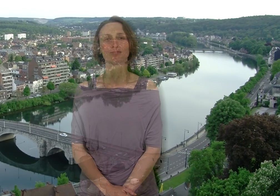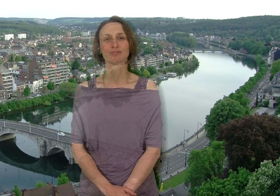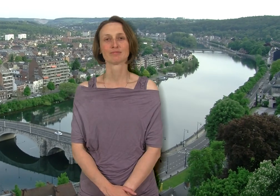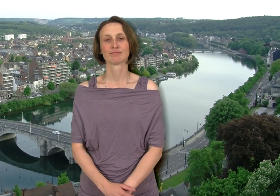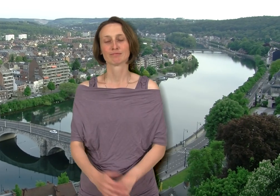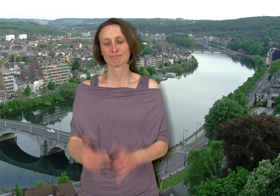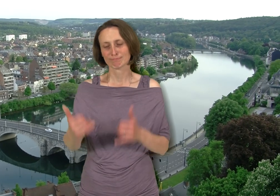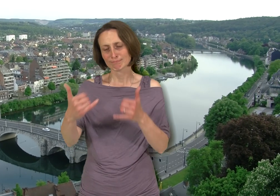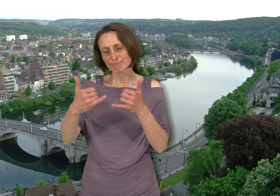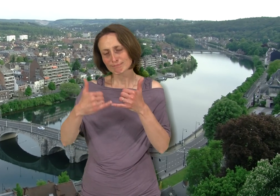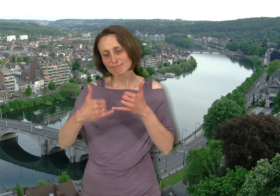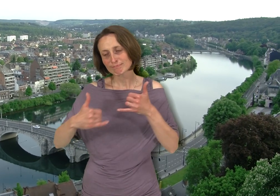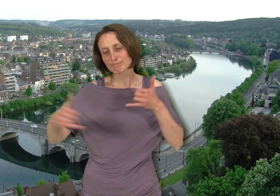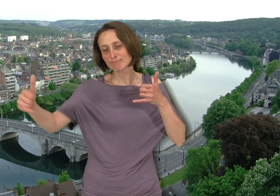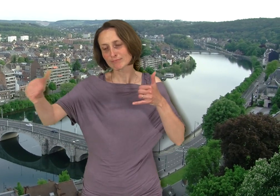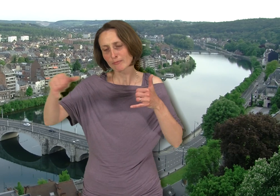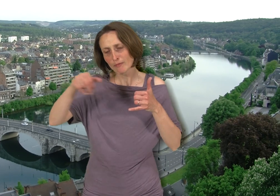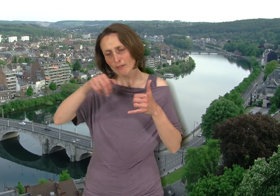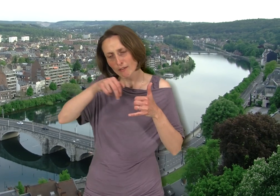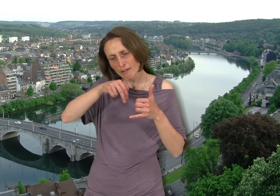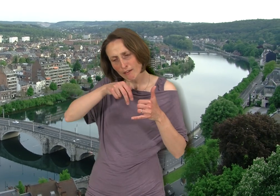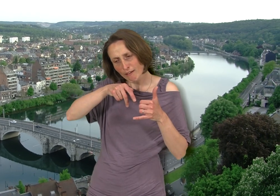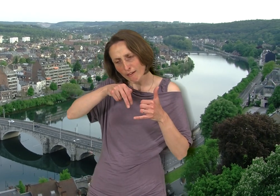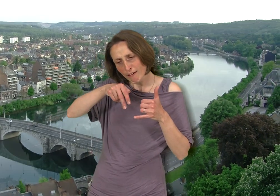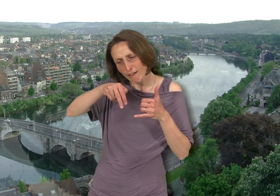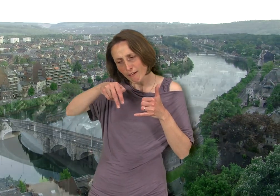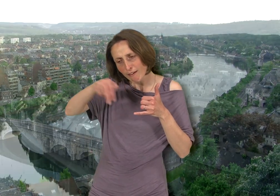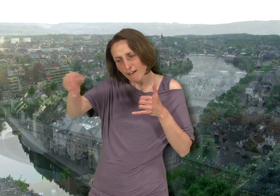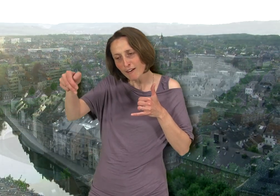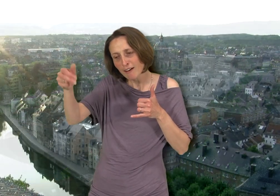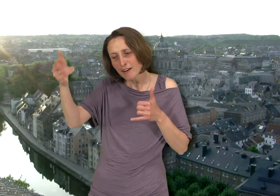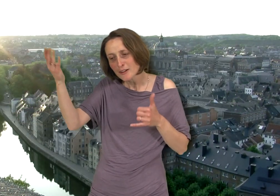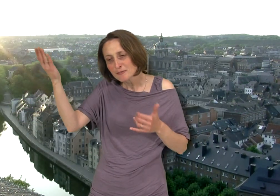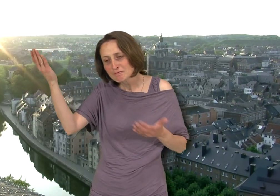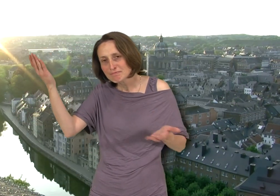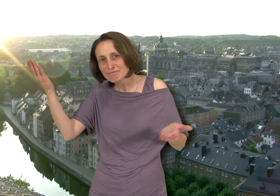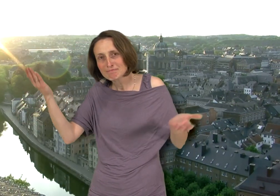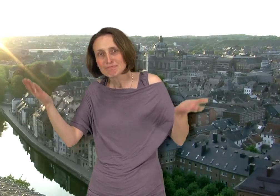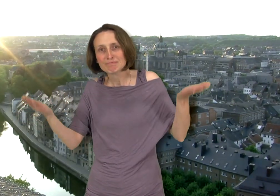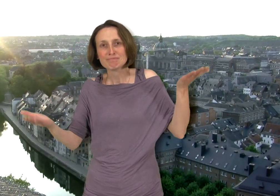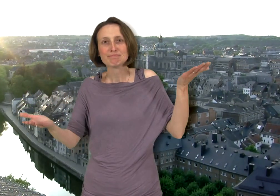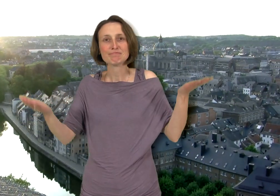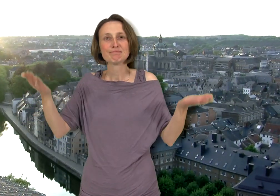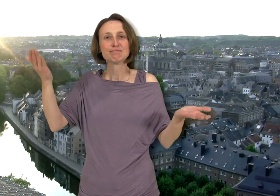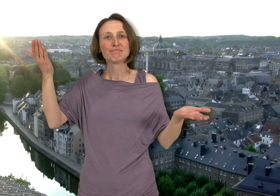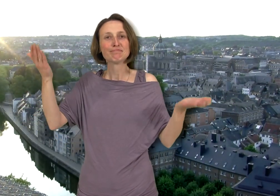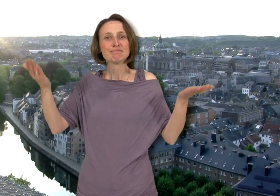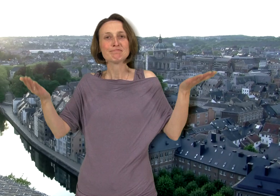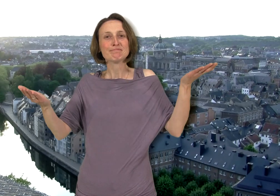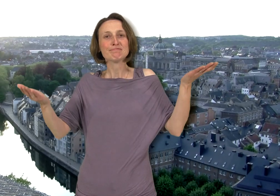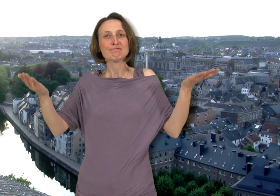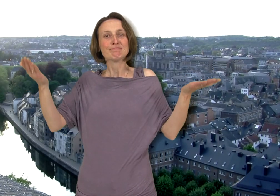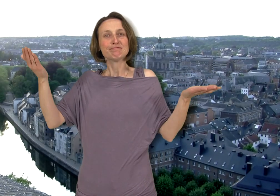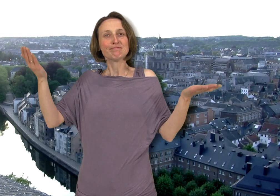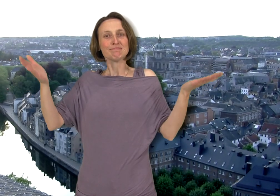bien, mais ils parlent français pratiquement comme des entendants. Et donc la langue des signes, qui est pourtant dans leur vie tous les jours depuis